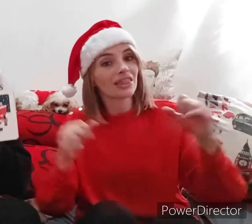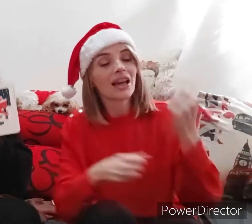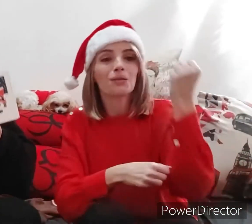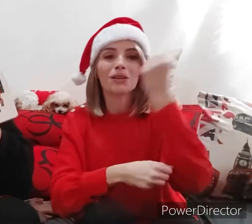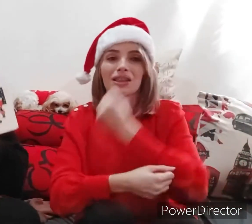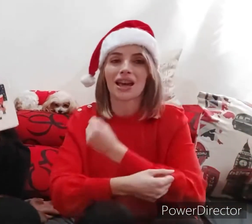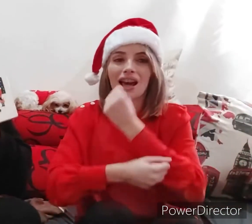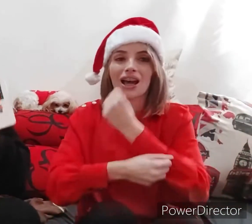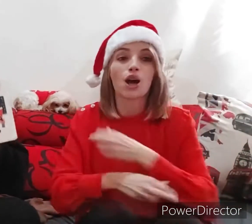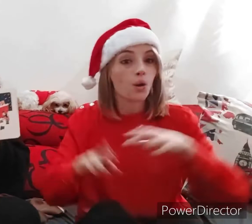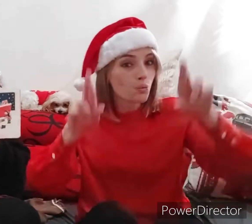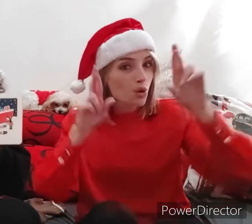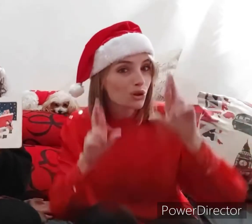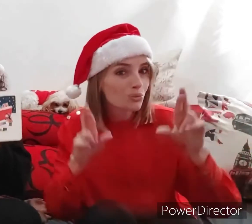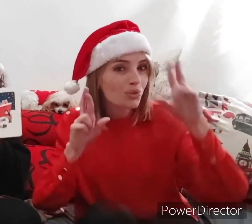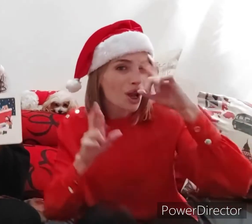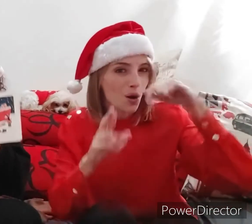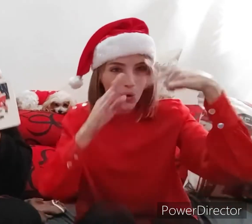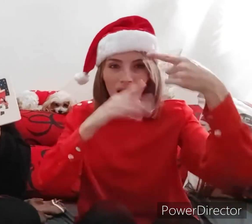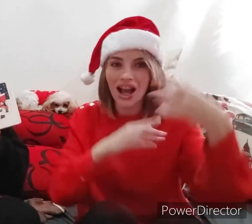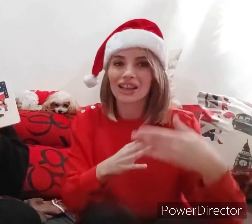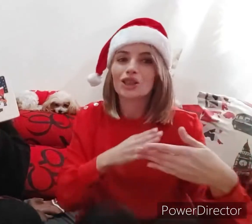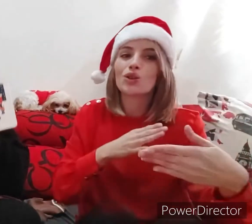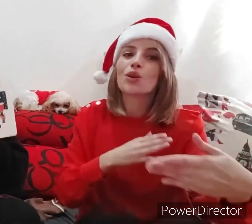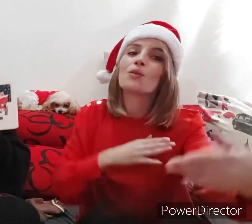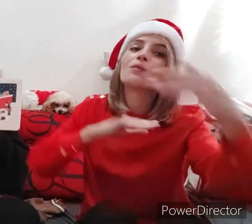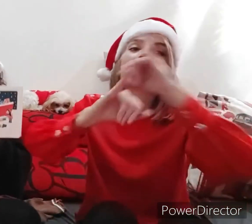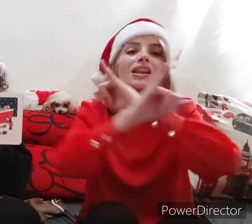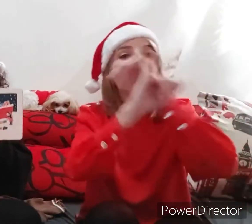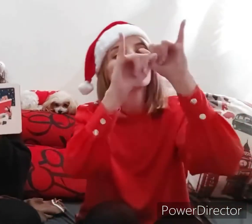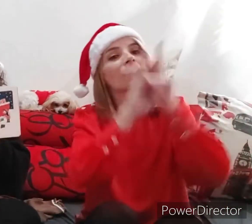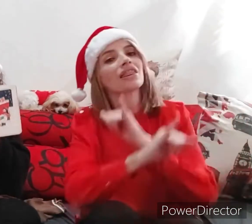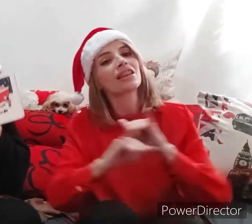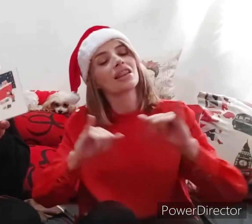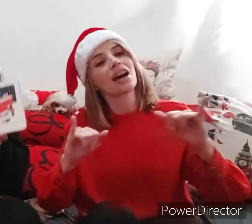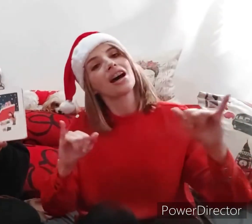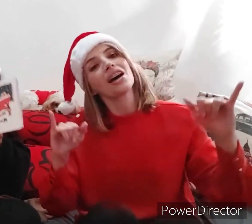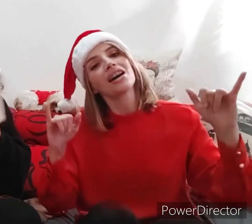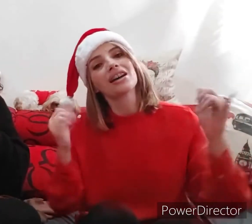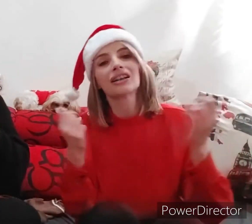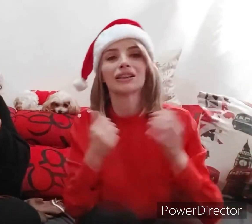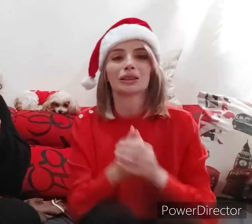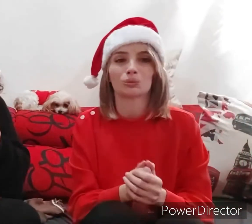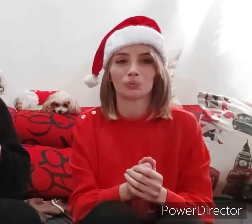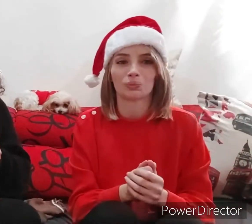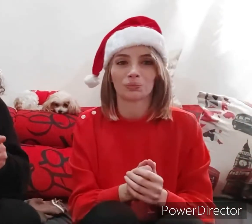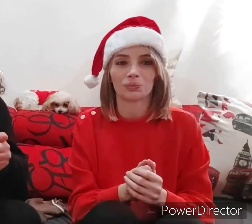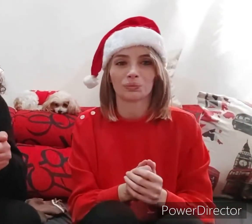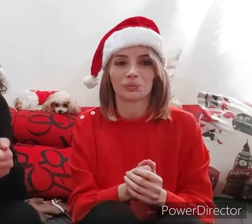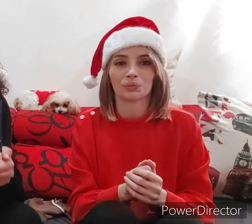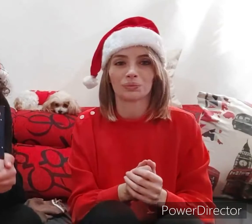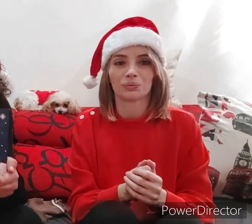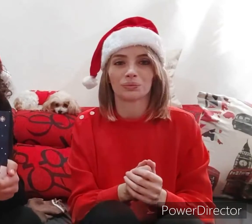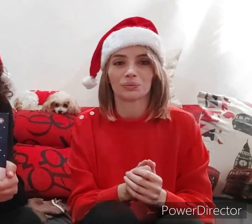feliz Navidad. Próspero año y felicidad.